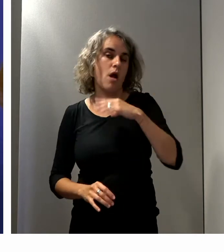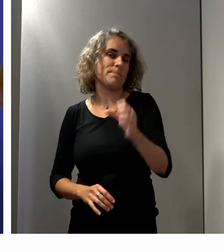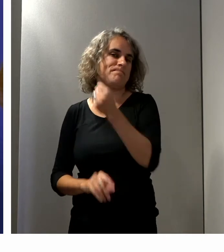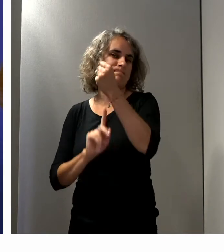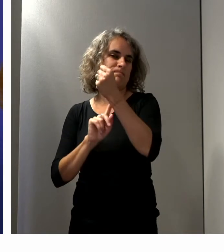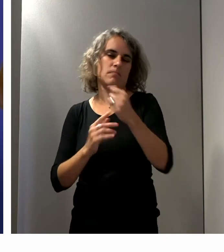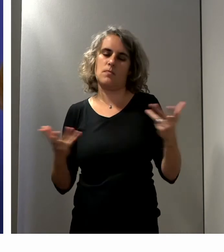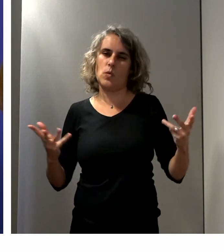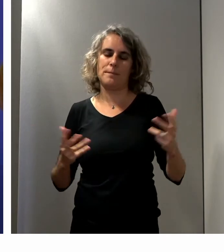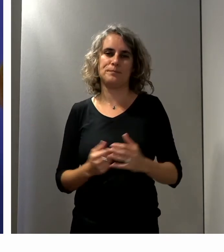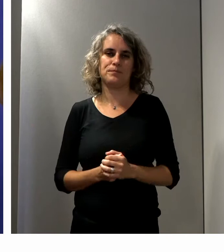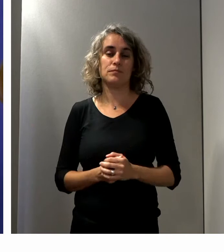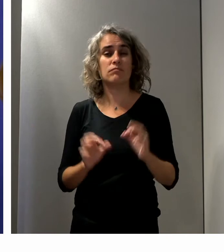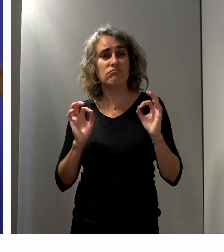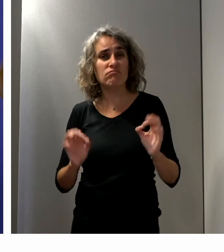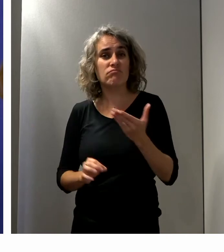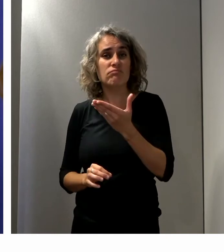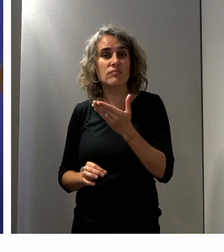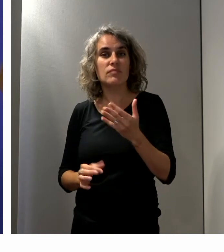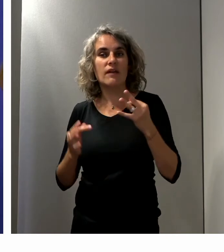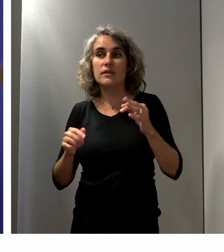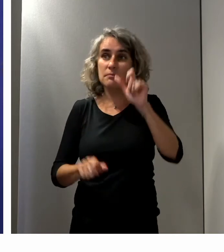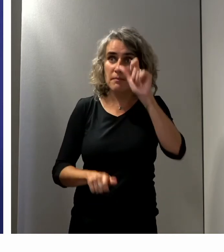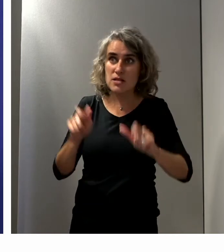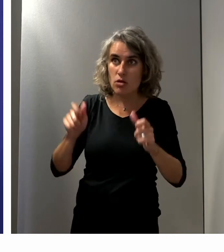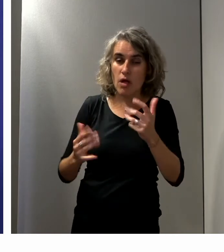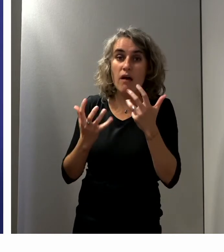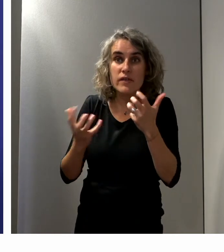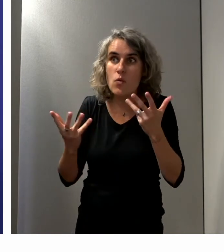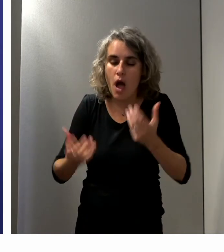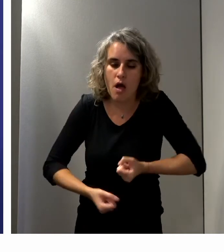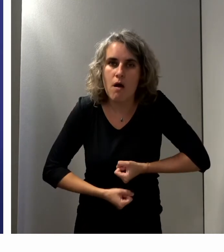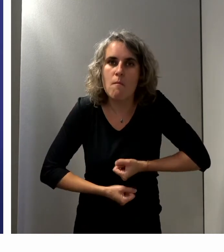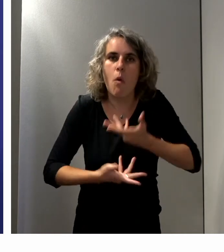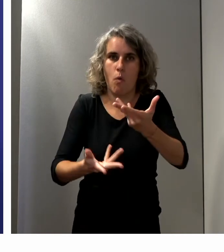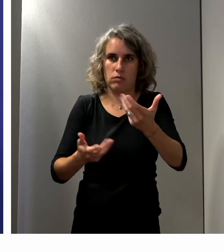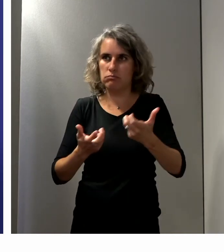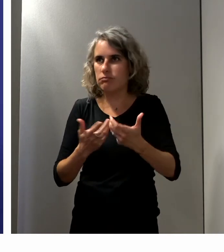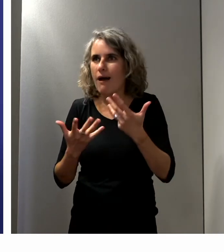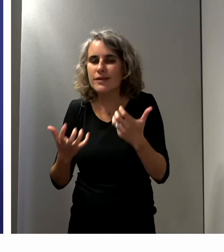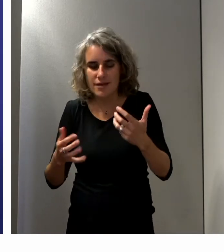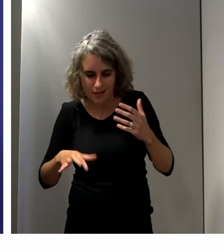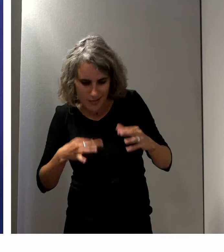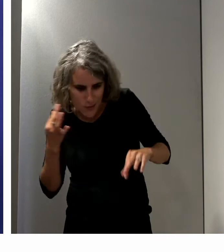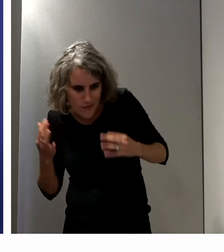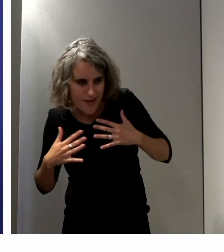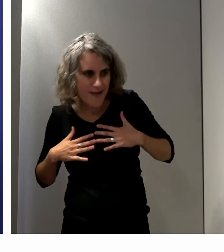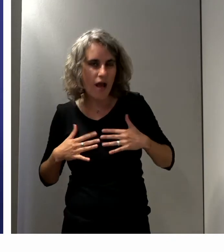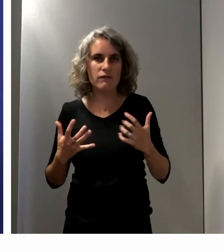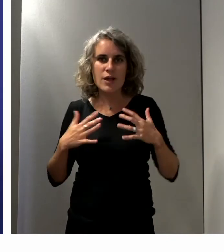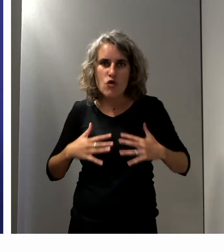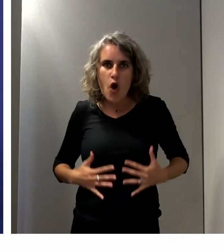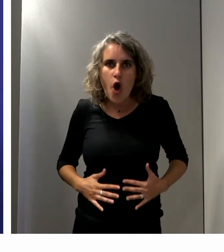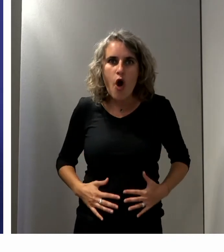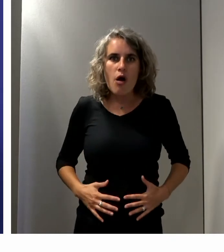permettre d'aller plus loin, c'est justement tout ce qui permet à la personne d'exprimer son désir, de se découvrir, de vivre son